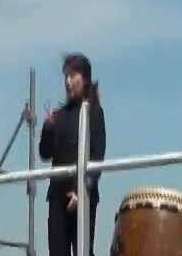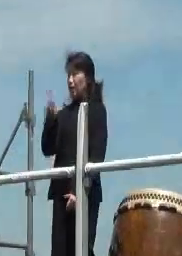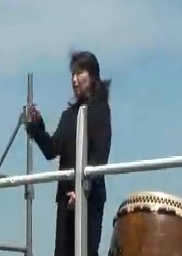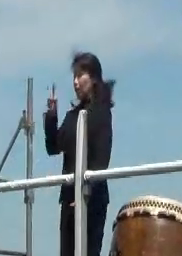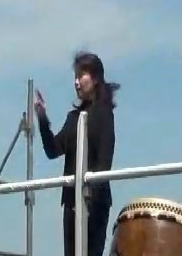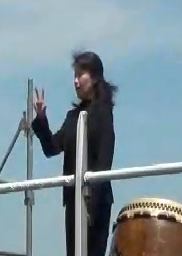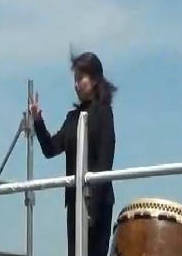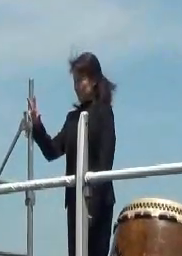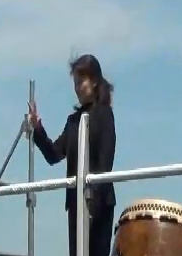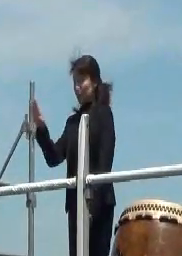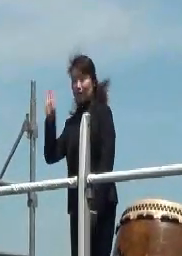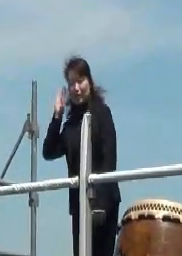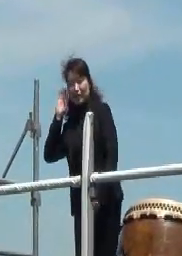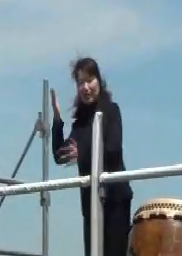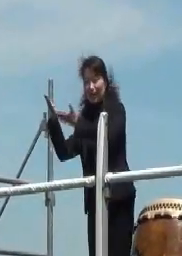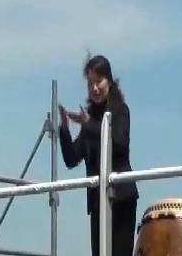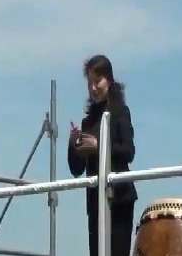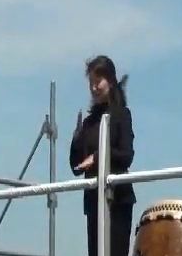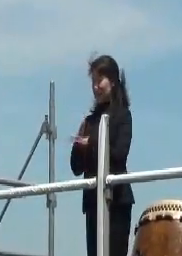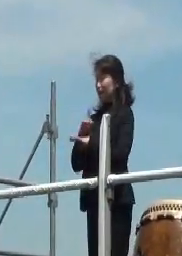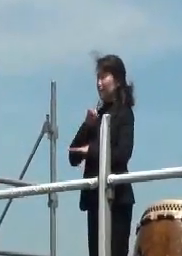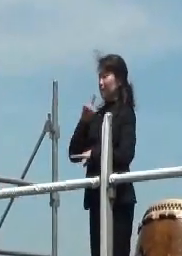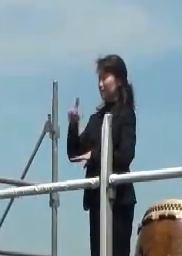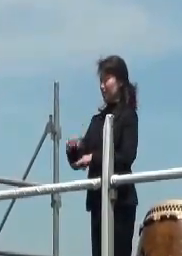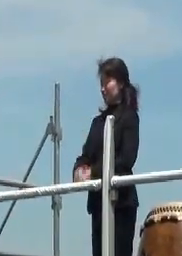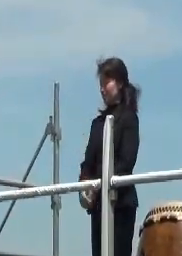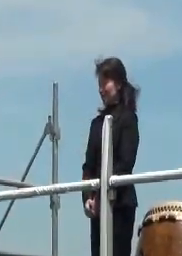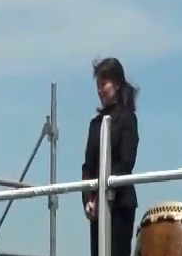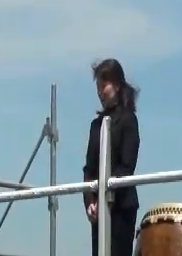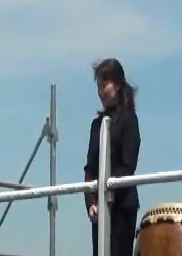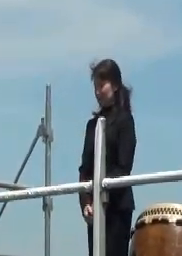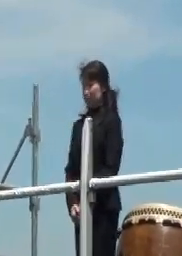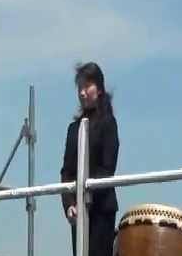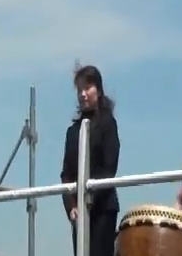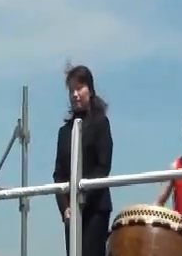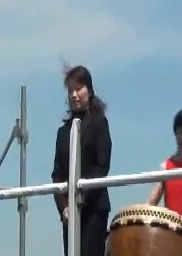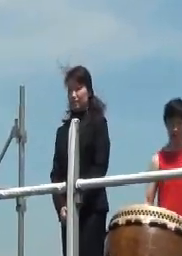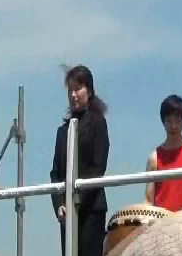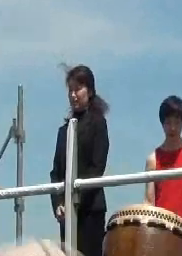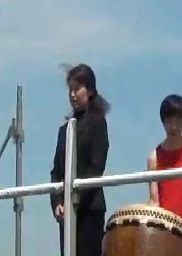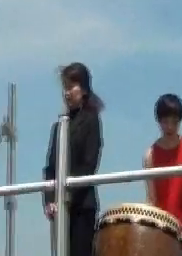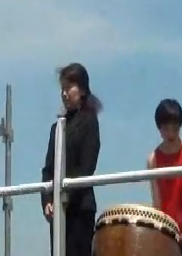ルをお聞きいただきました。ありがとうございました。